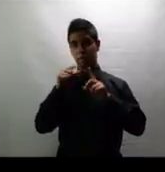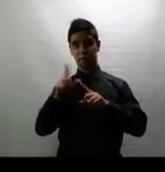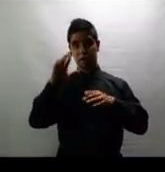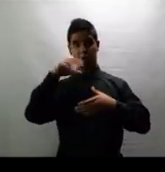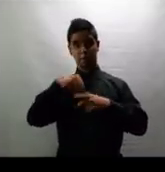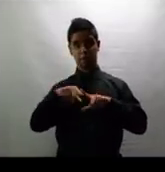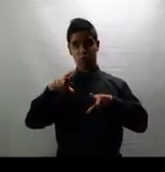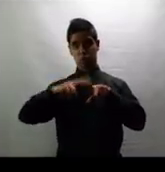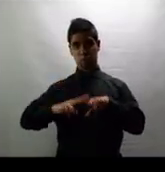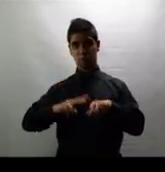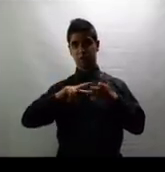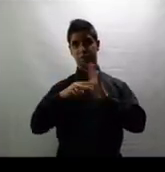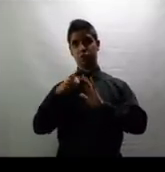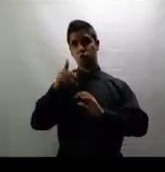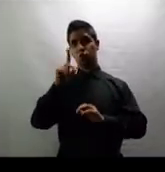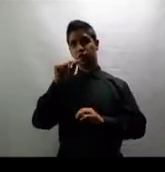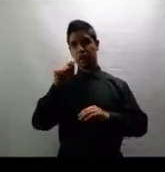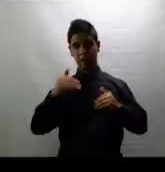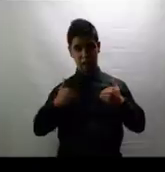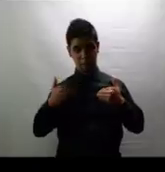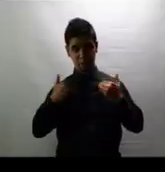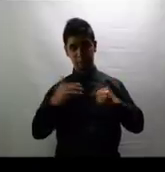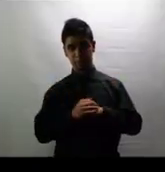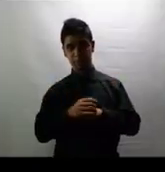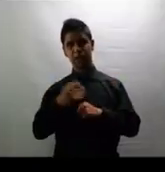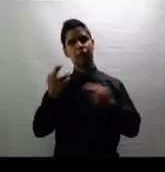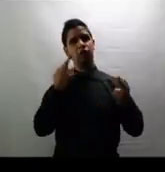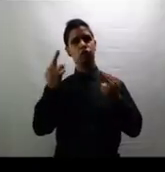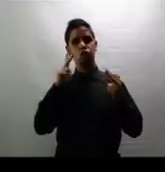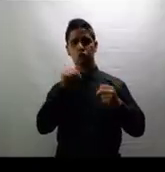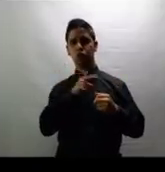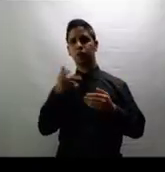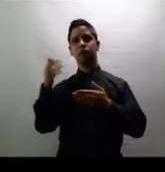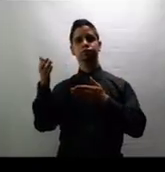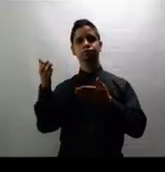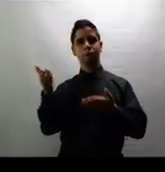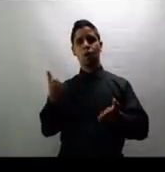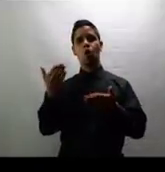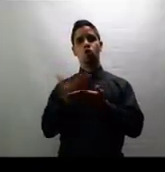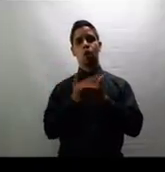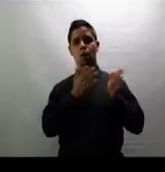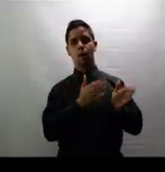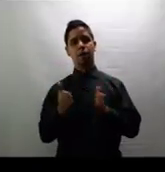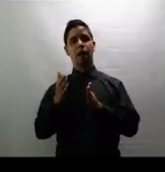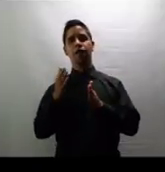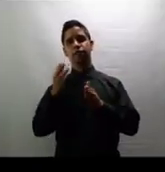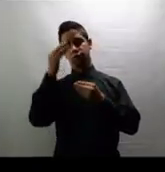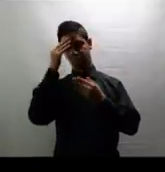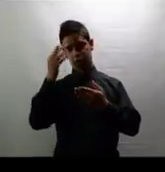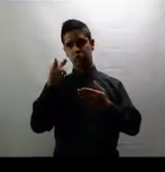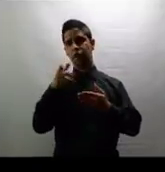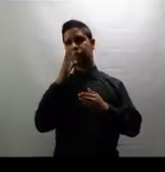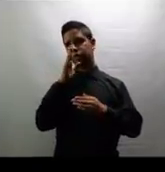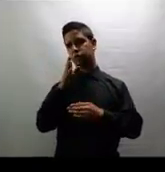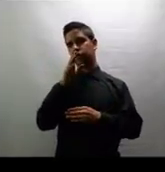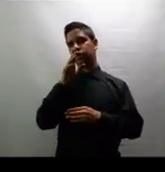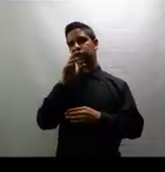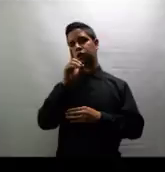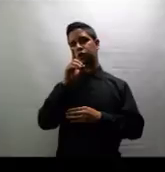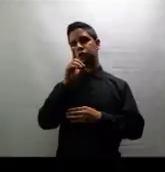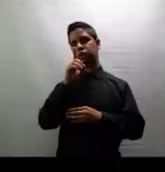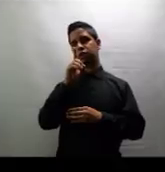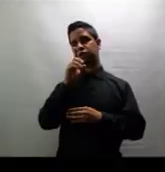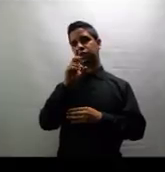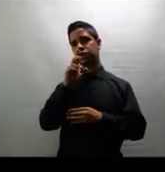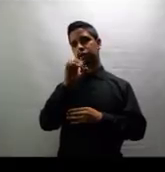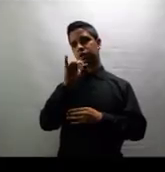eres data happy por eso te traemos el nuevo plan de data ilimitada en la mejor red para clientes de directv y así cuatro